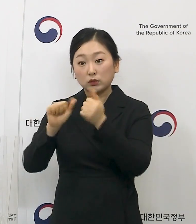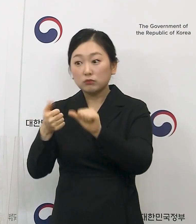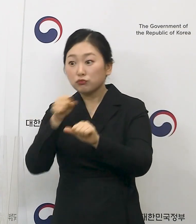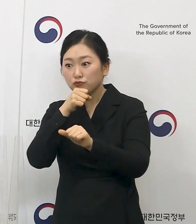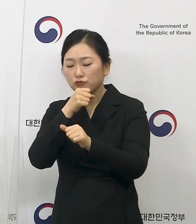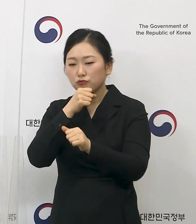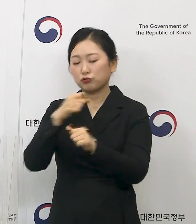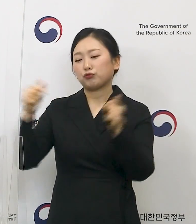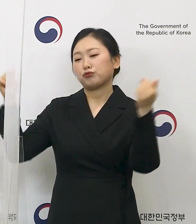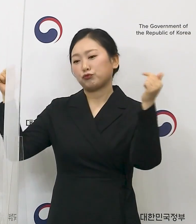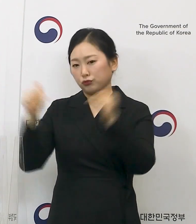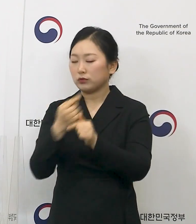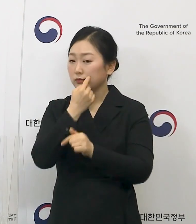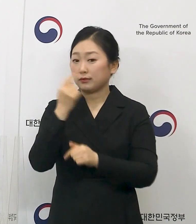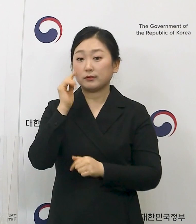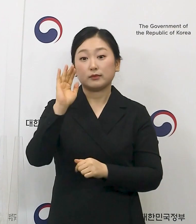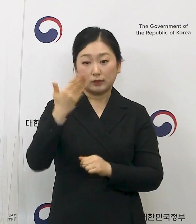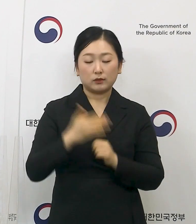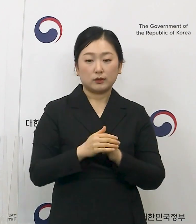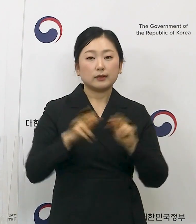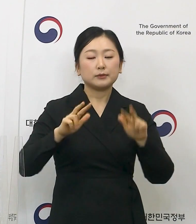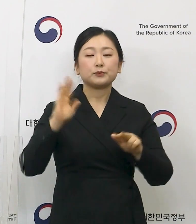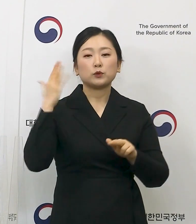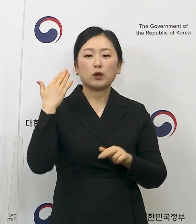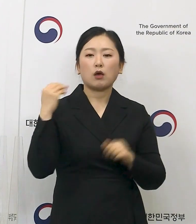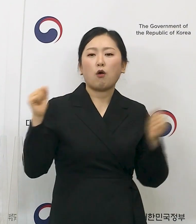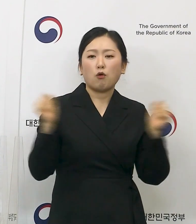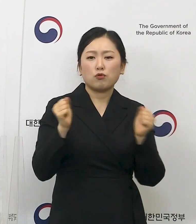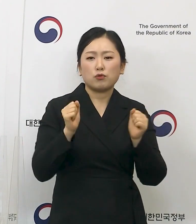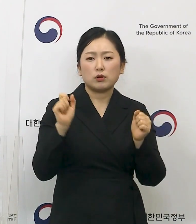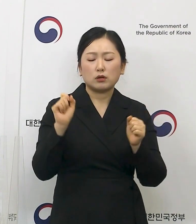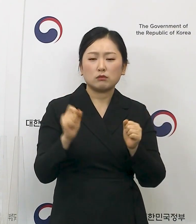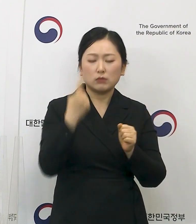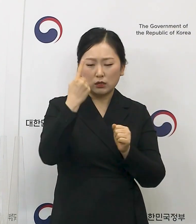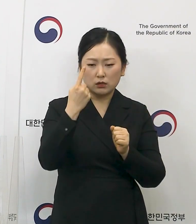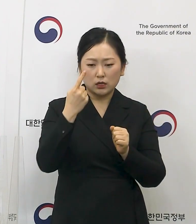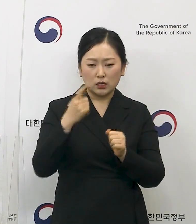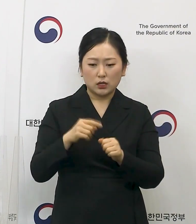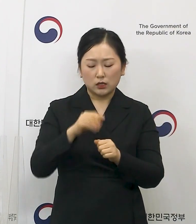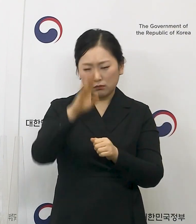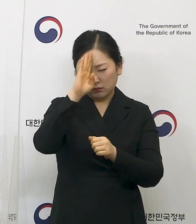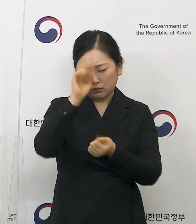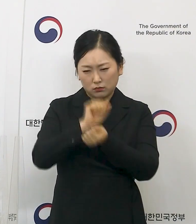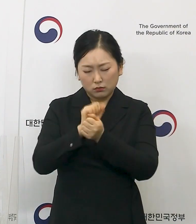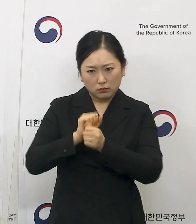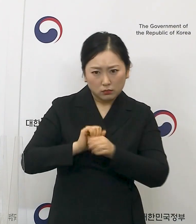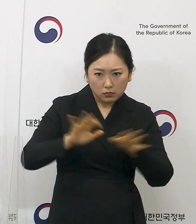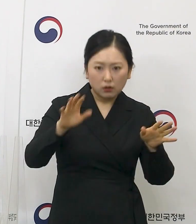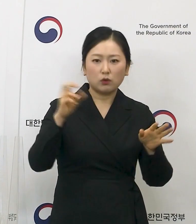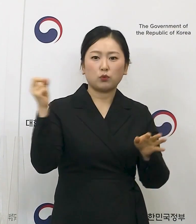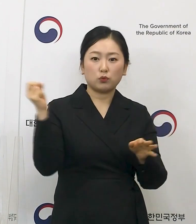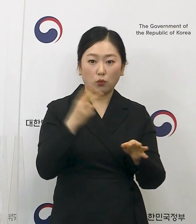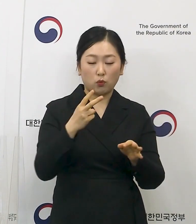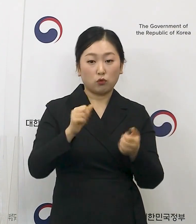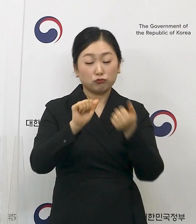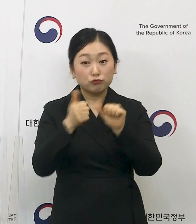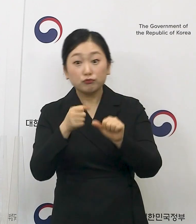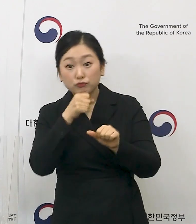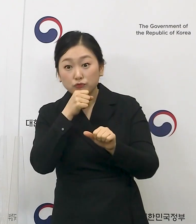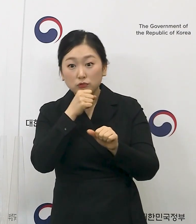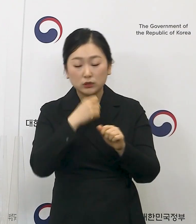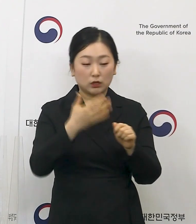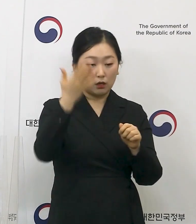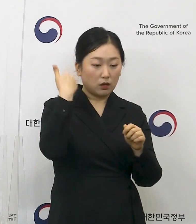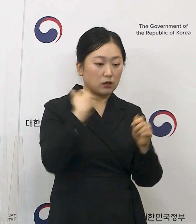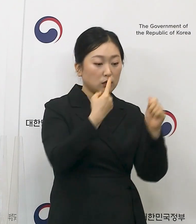동절기 유행으로 최근 재감염이 증가하고 있고 재감염됐을 때 치명률은 첫 번째 감염 때보다 2배 가까이